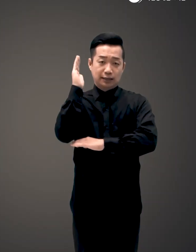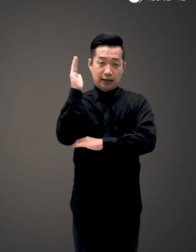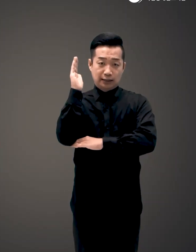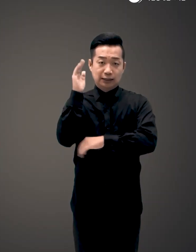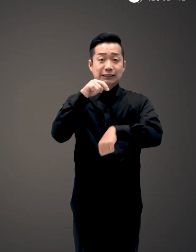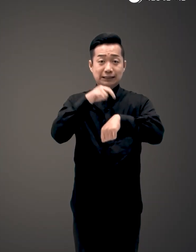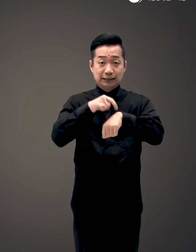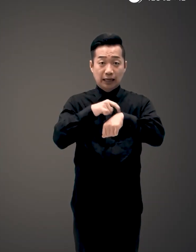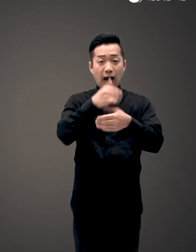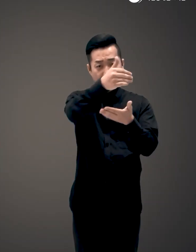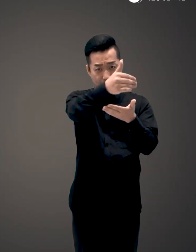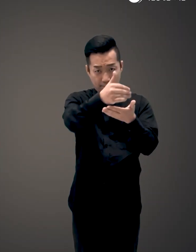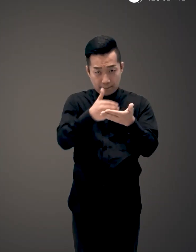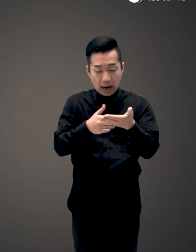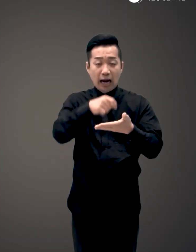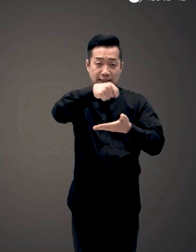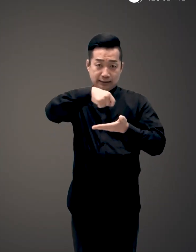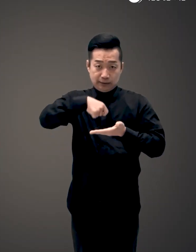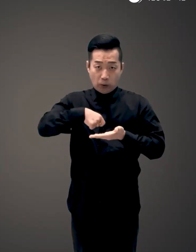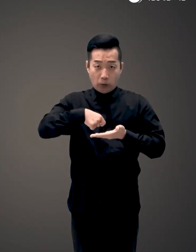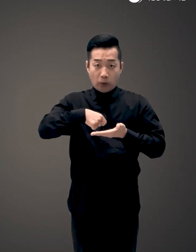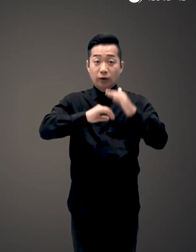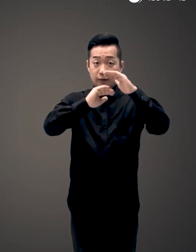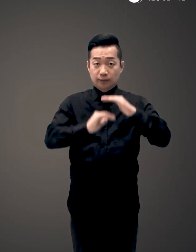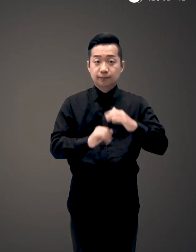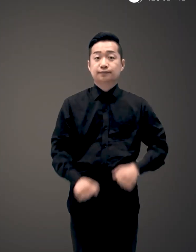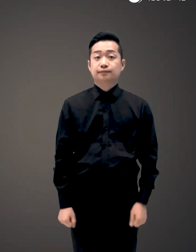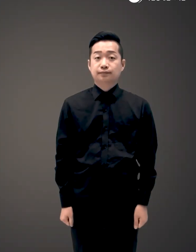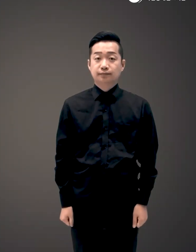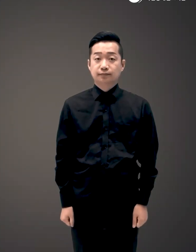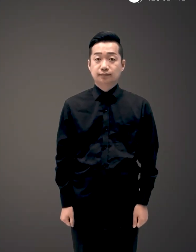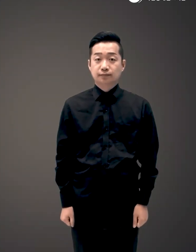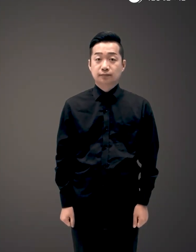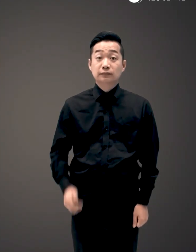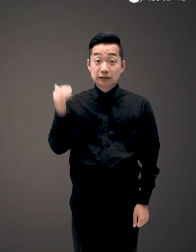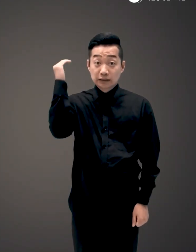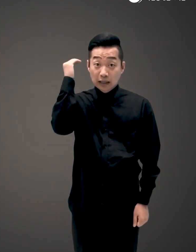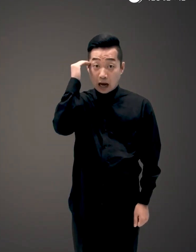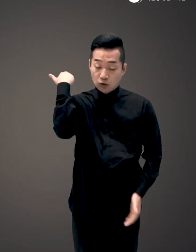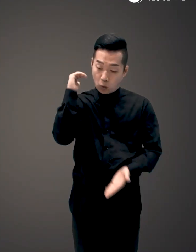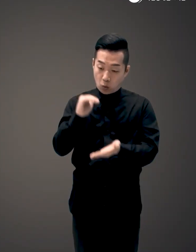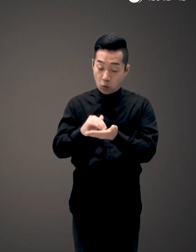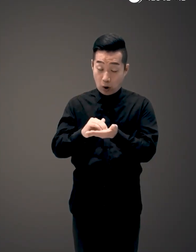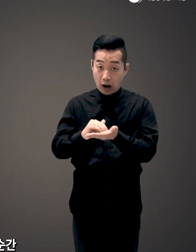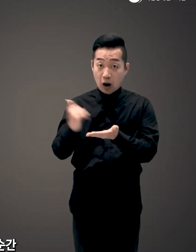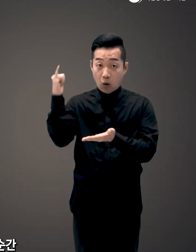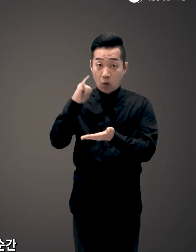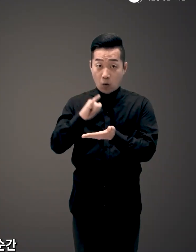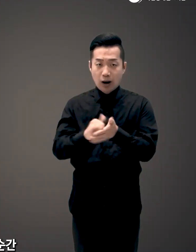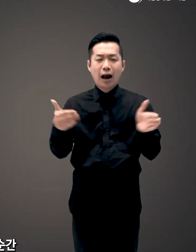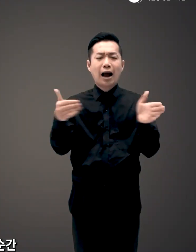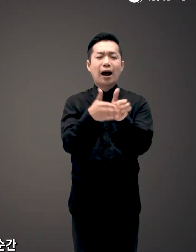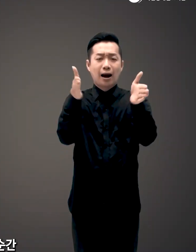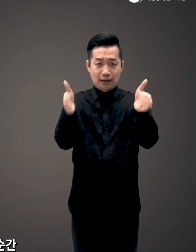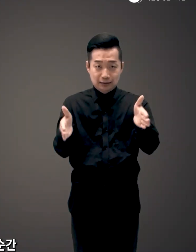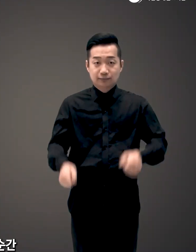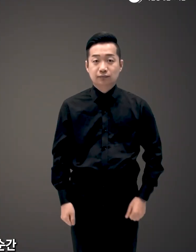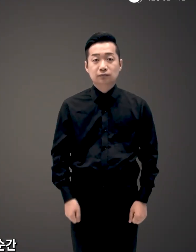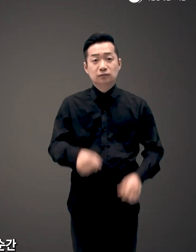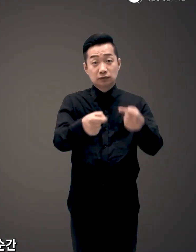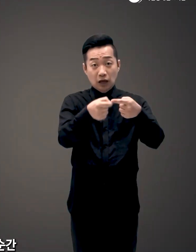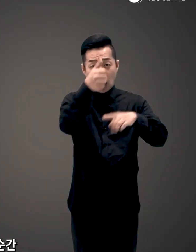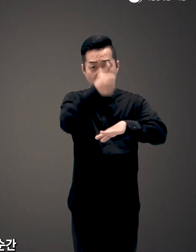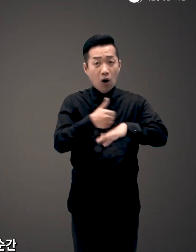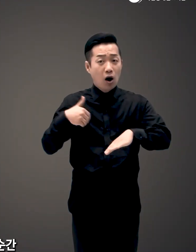있었던 이야기들을 쭉 시간별로 이제 기록한 거예요. 그리고 한국에 돌아오기까지. 그래서 첫 번째,